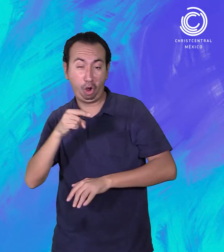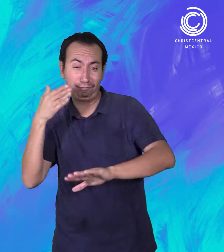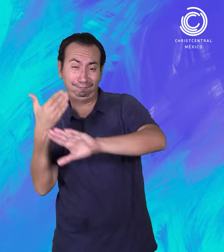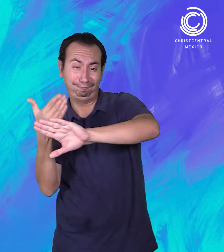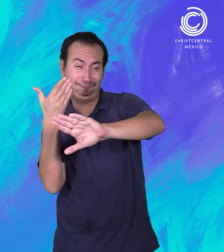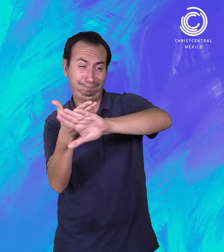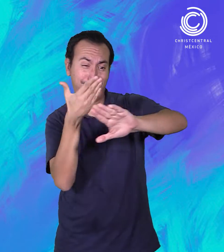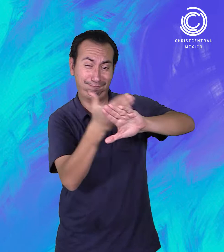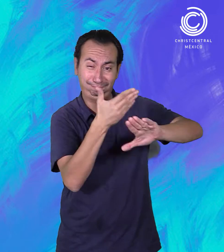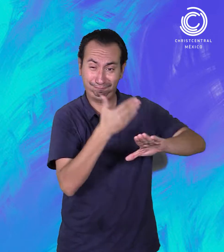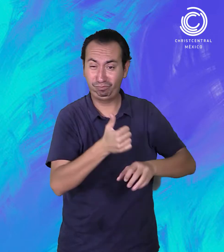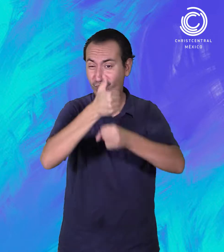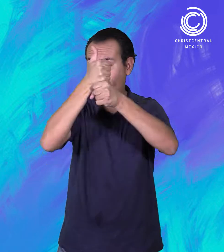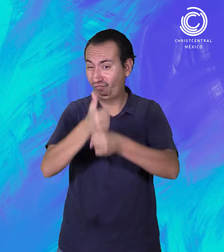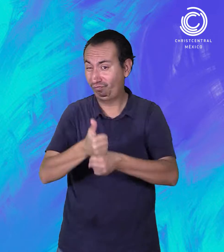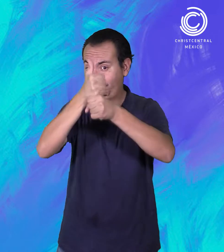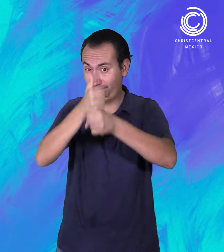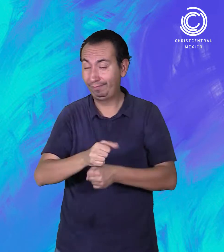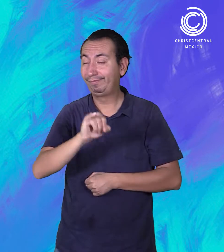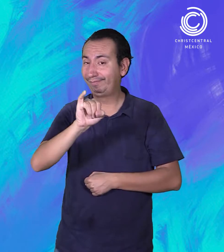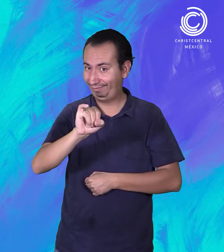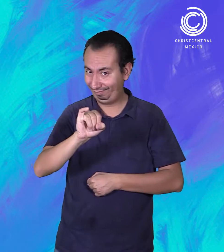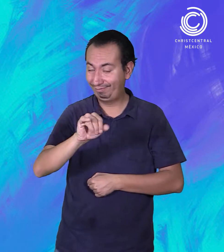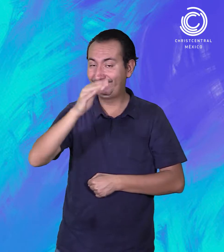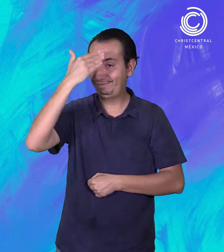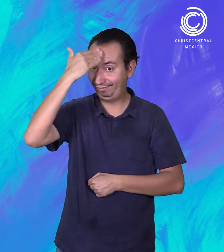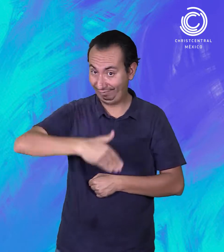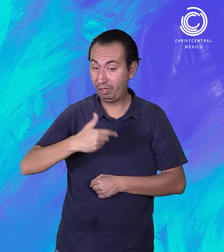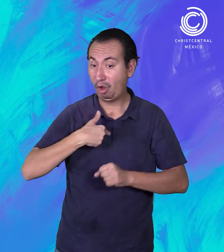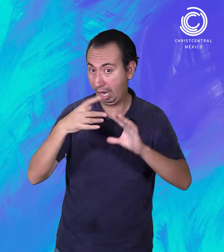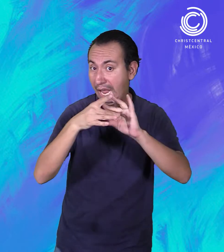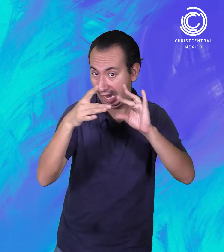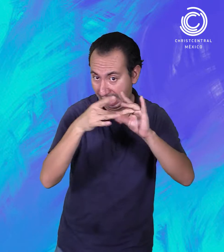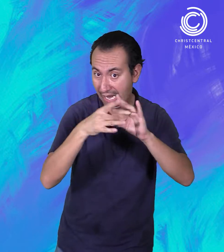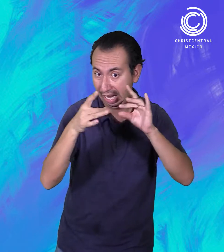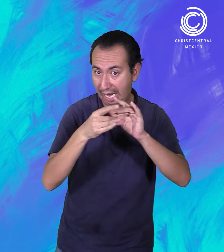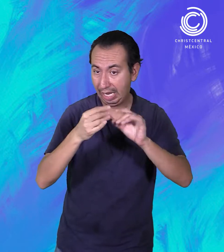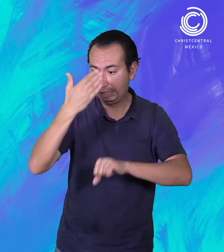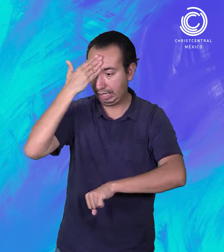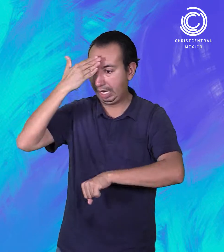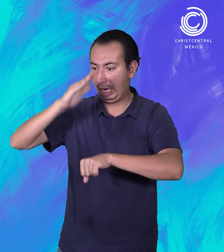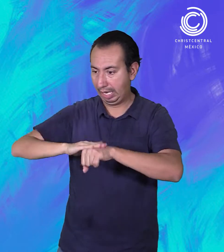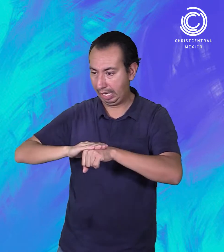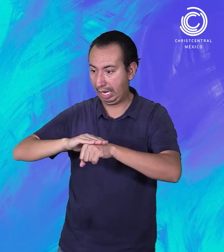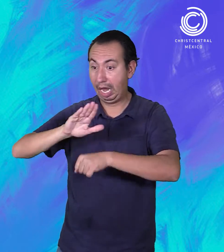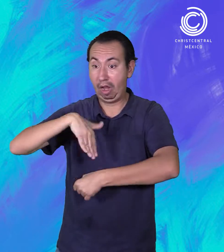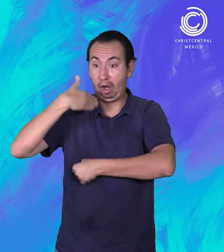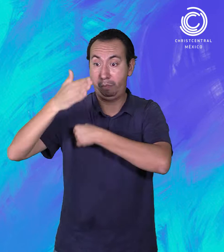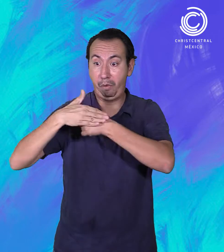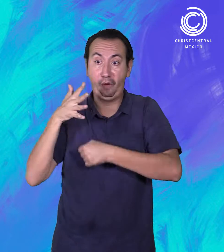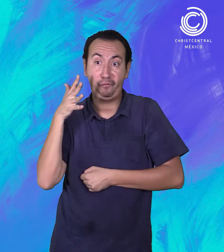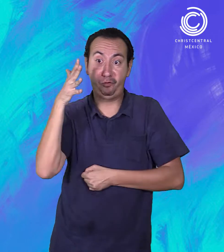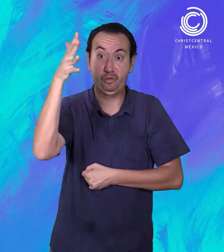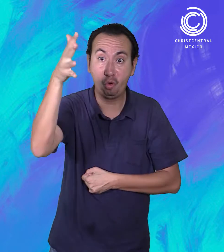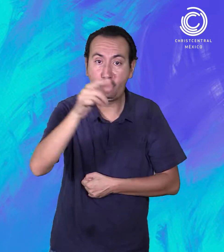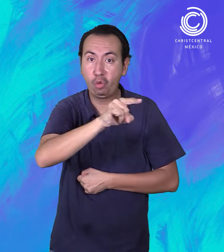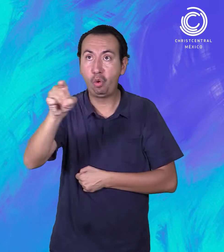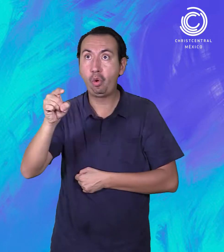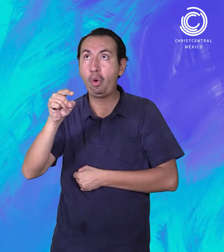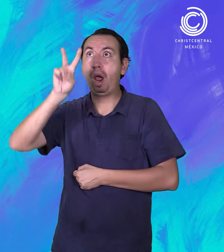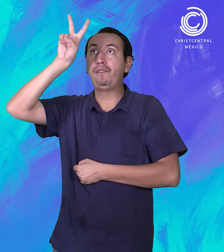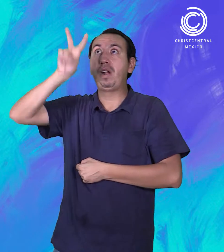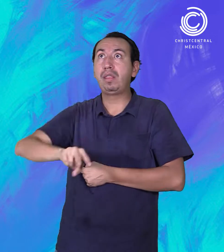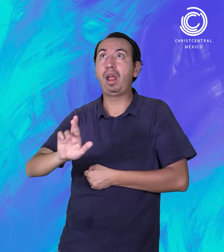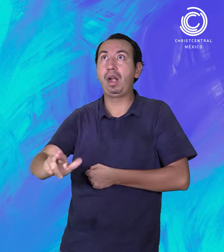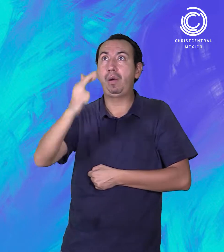complicaciones y tiempos difíciles. Les explico esto para que cuando suceda, no se pregunten ustedes por qué nos está pasando esto,